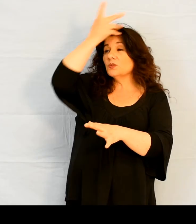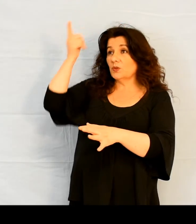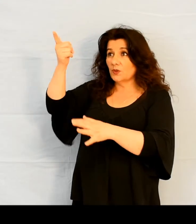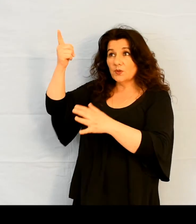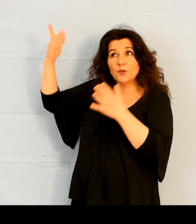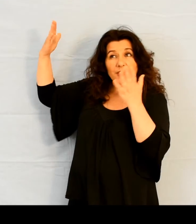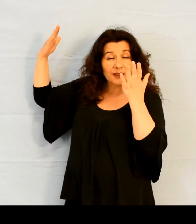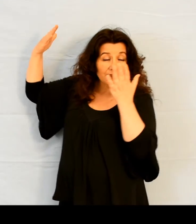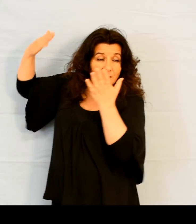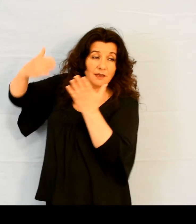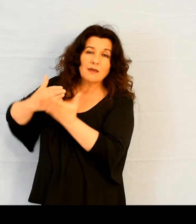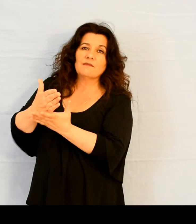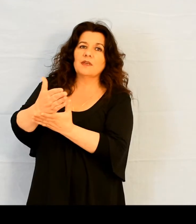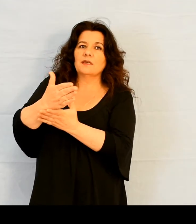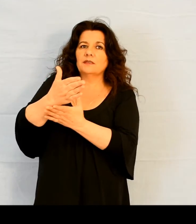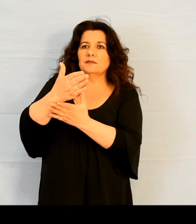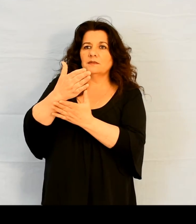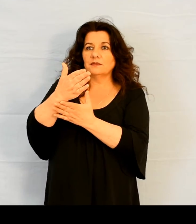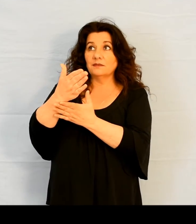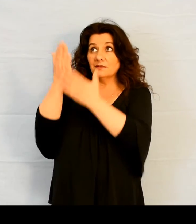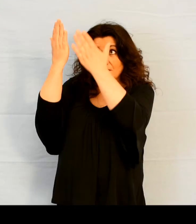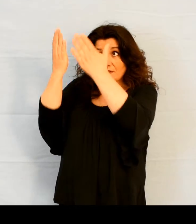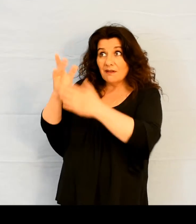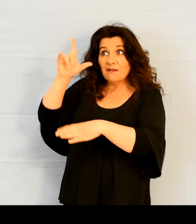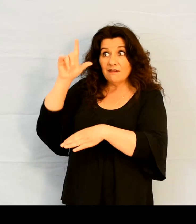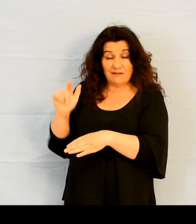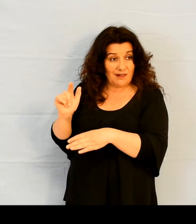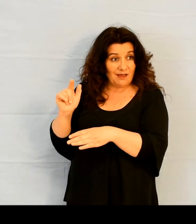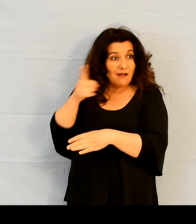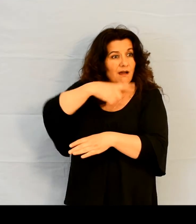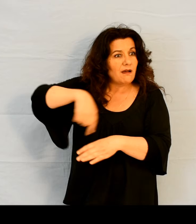Tenons donc ferme l'affirmation de notre foi.